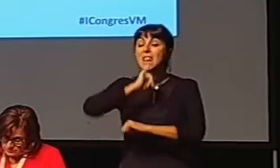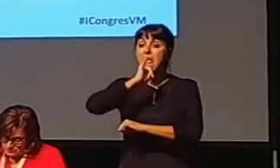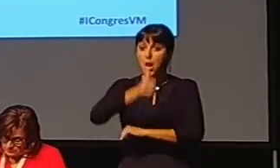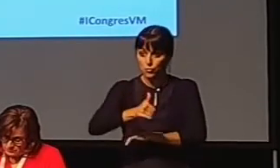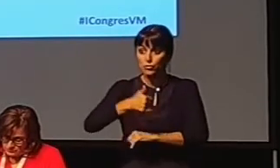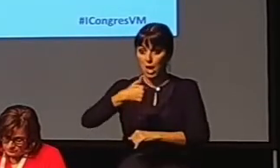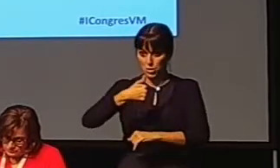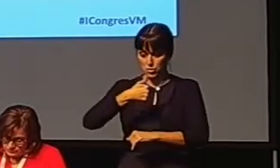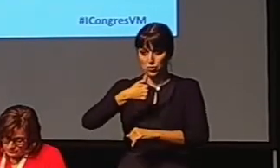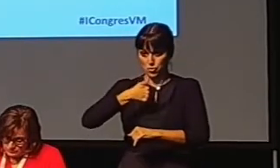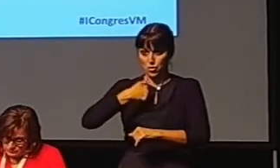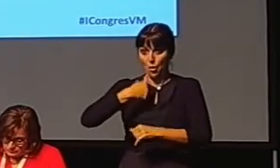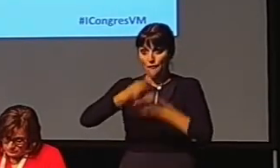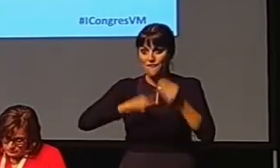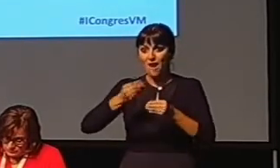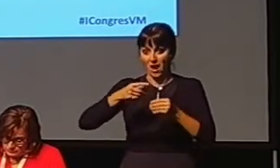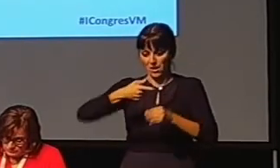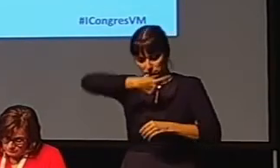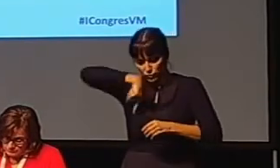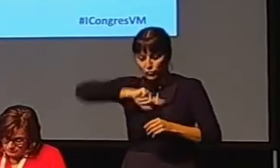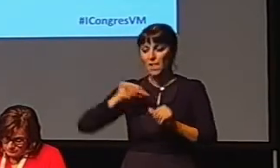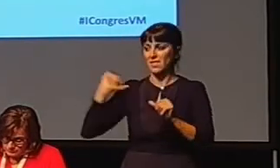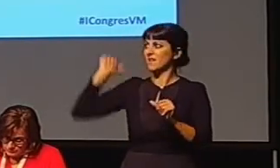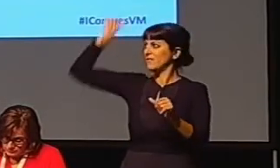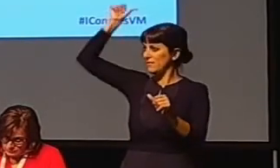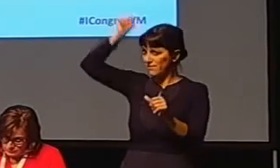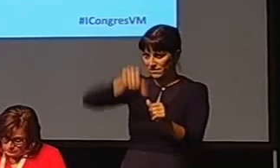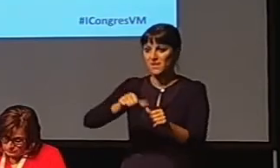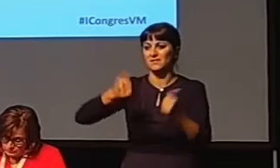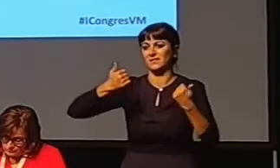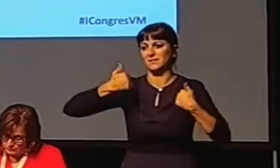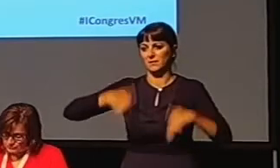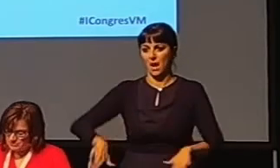l'estem fent fa molt de temps. Que no és